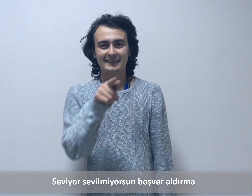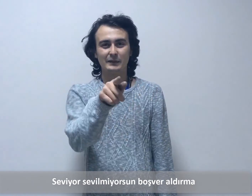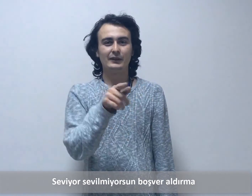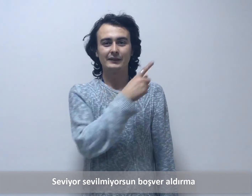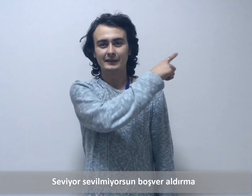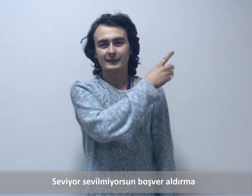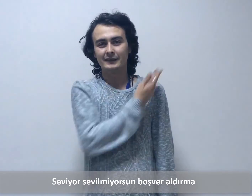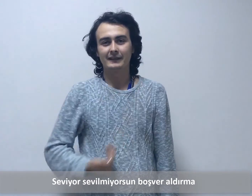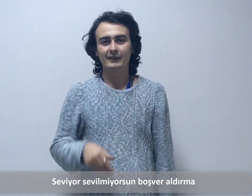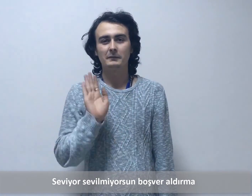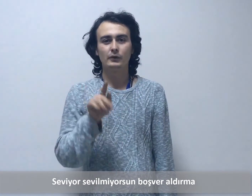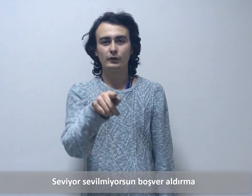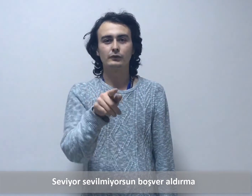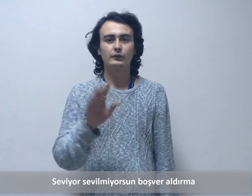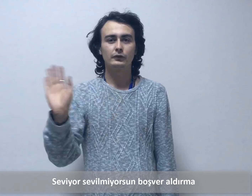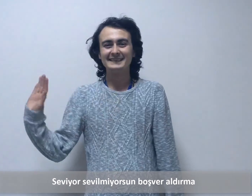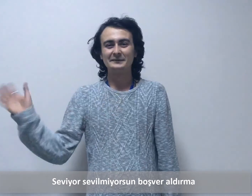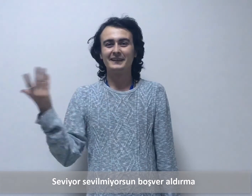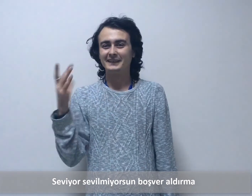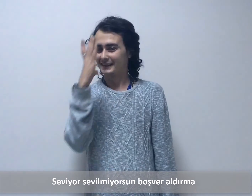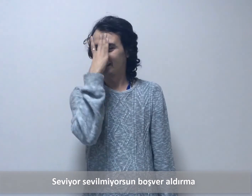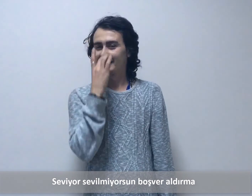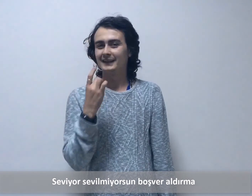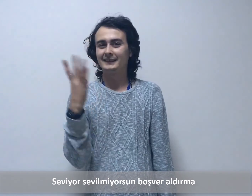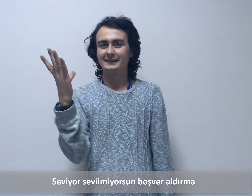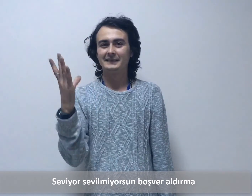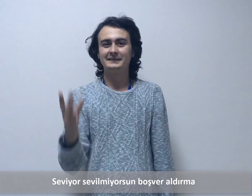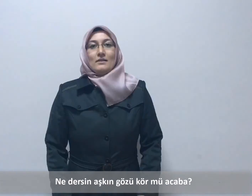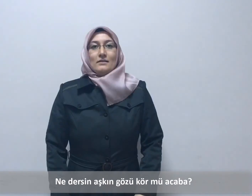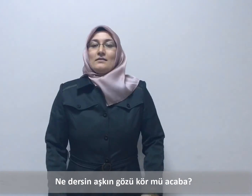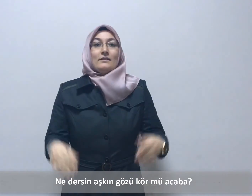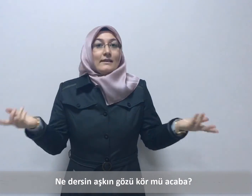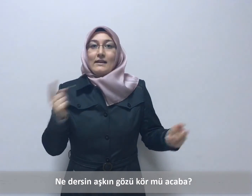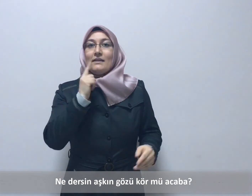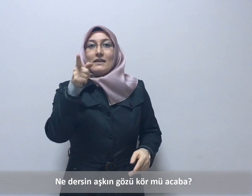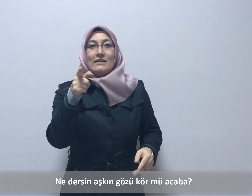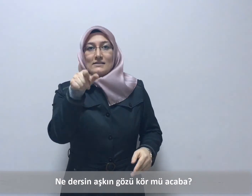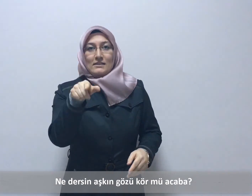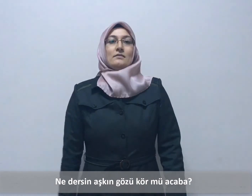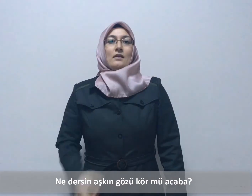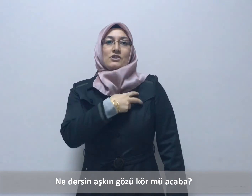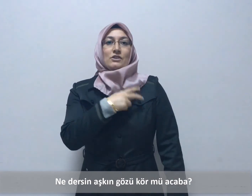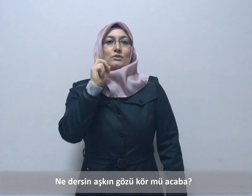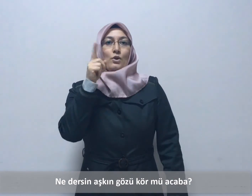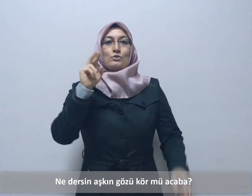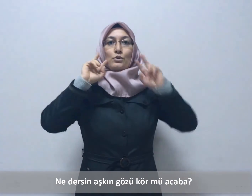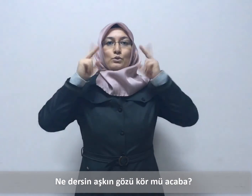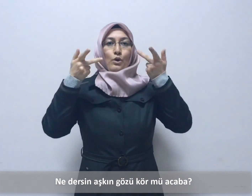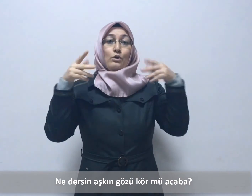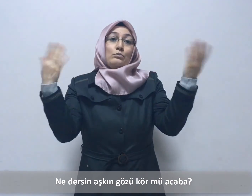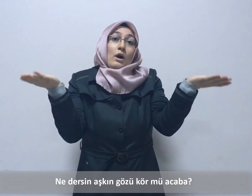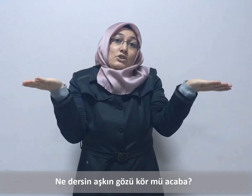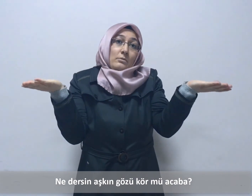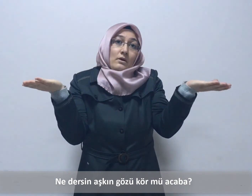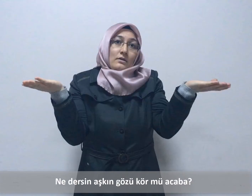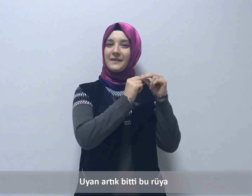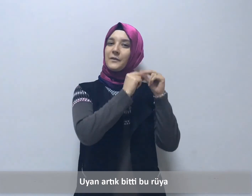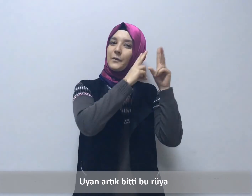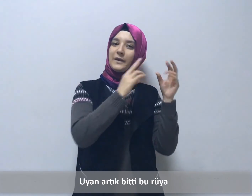sevilmiyorsun başlar aldırma Ne dersin aşkın gözü kör mü acaba Ne Uyan